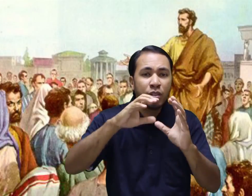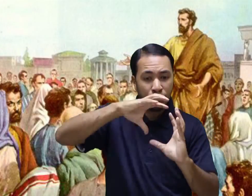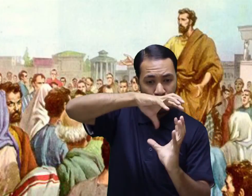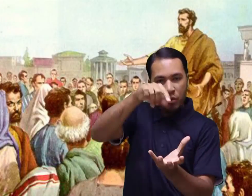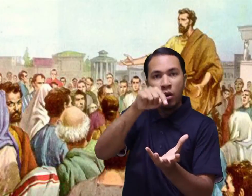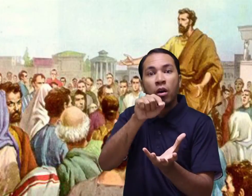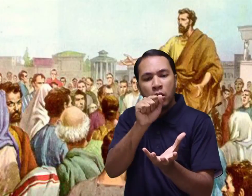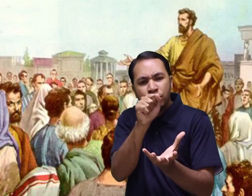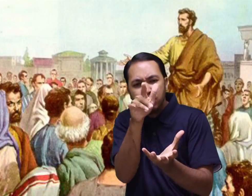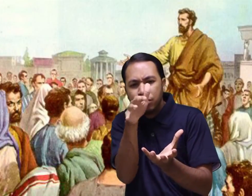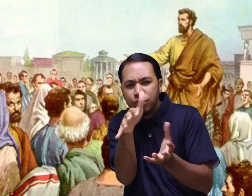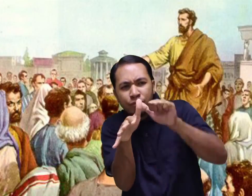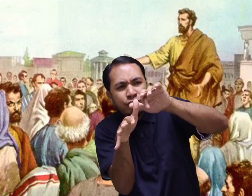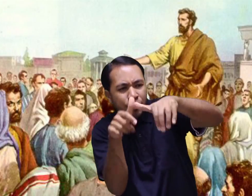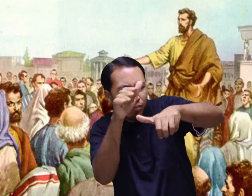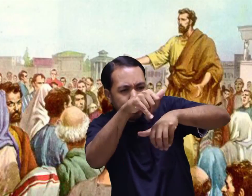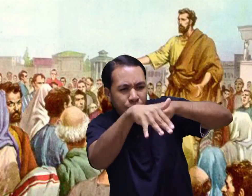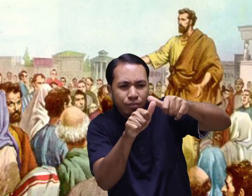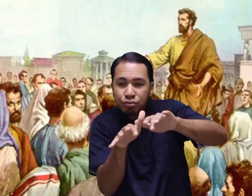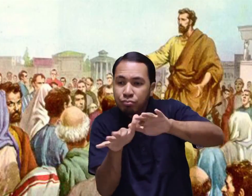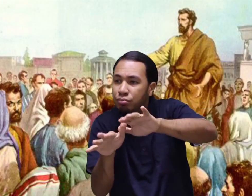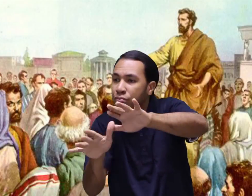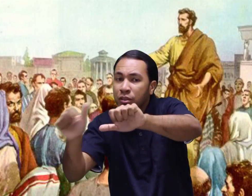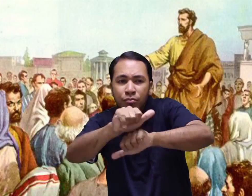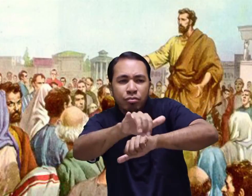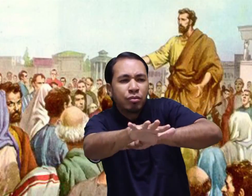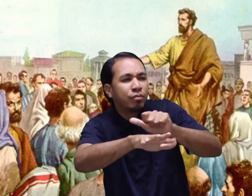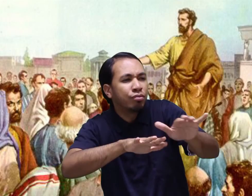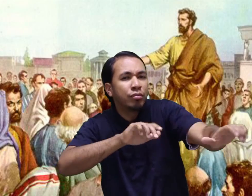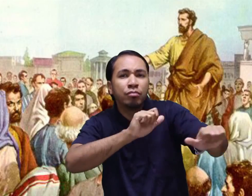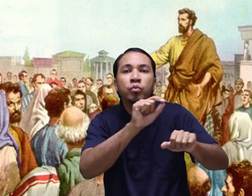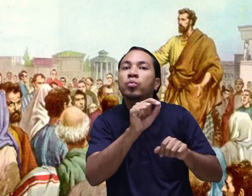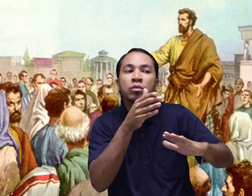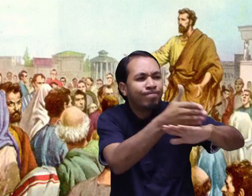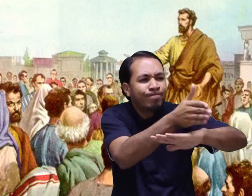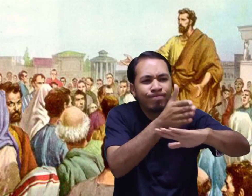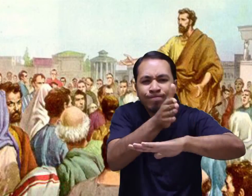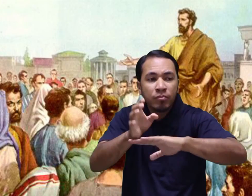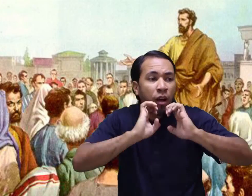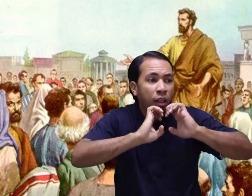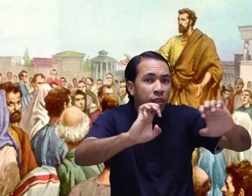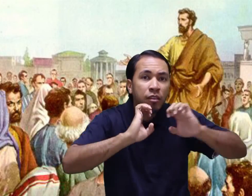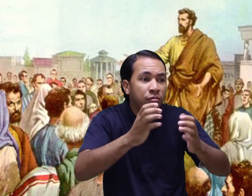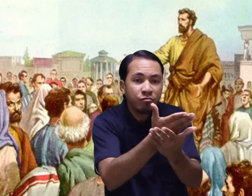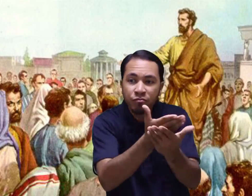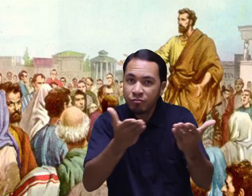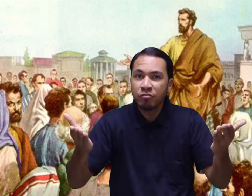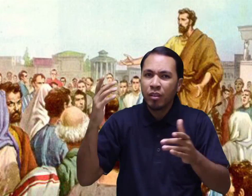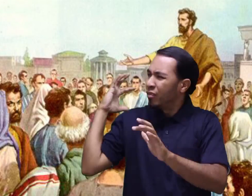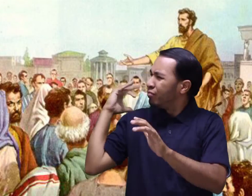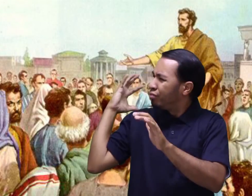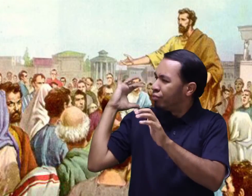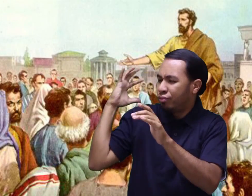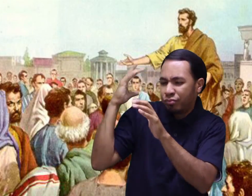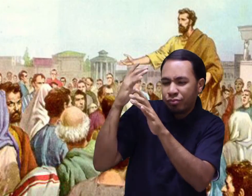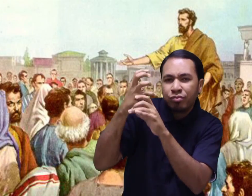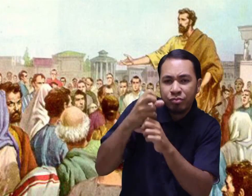Assim, a mensagem de Jesus foi se espalhando por vários lugares no mundo. O evangelho de Jesus entrou em muitos